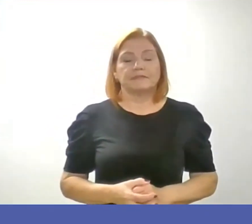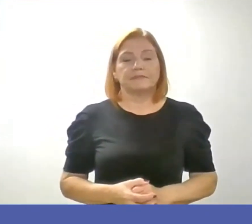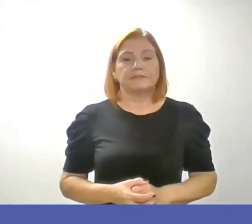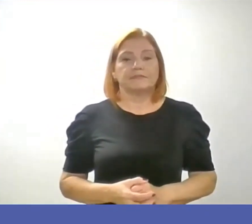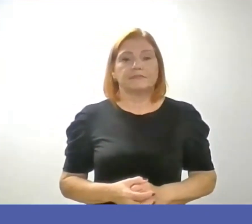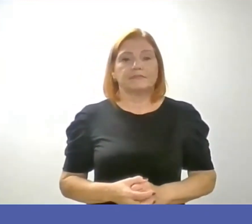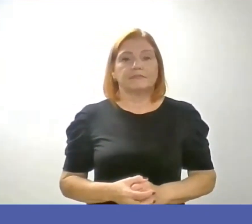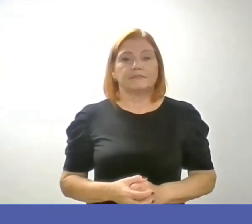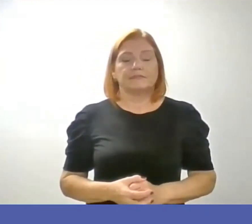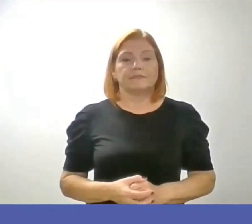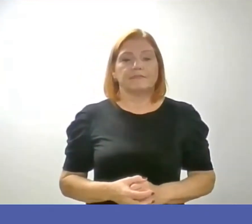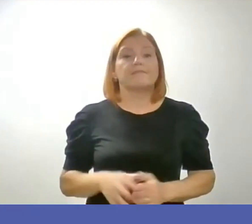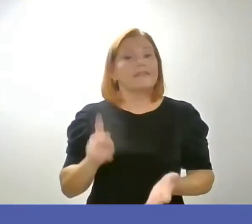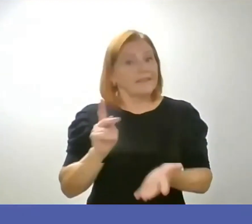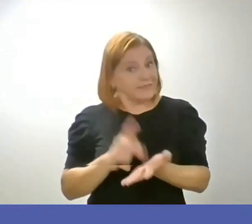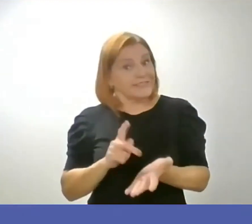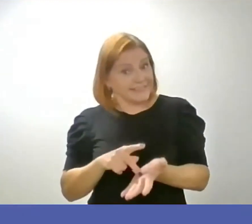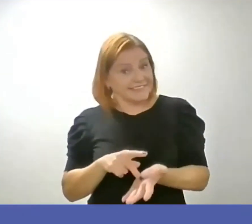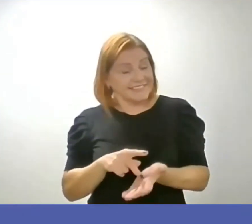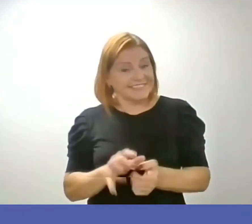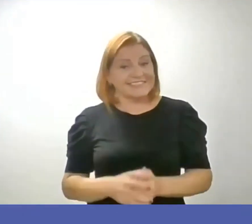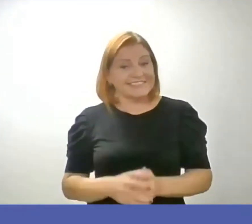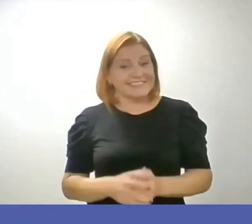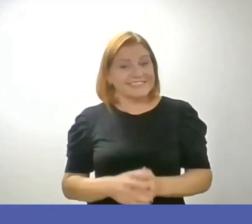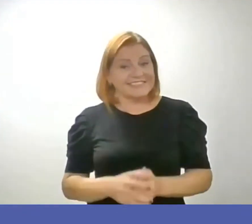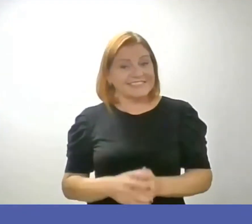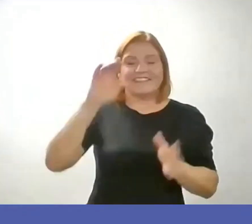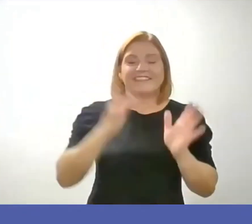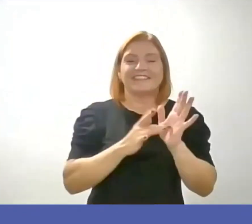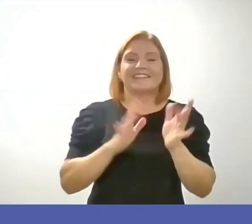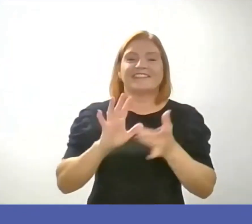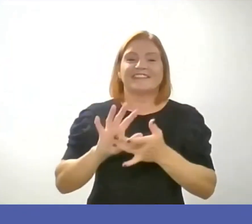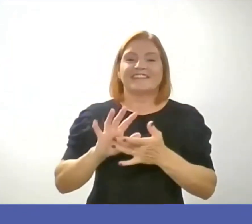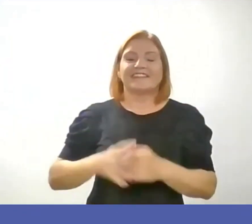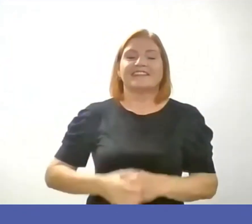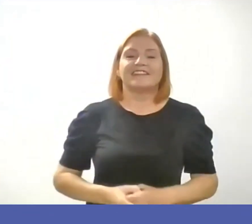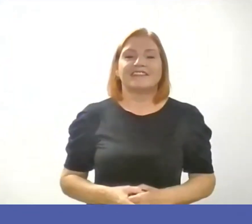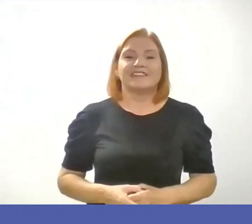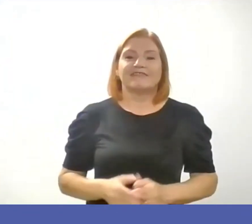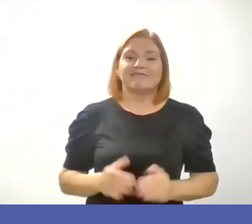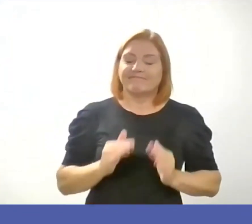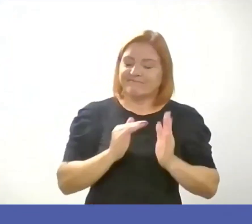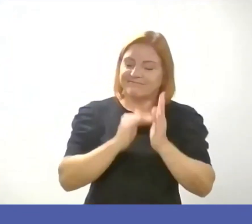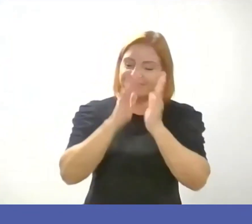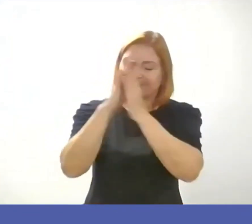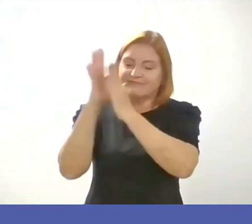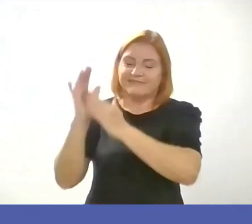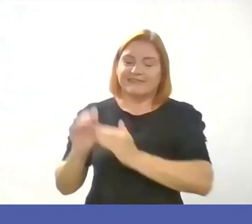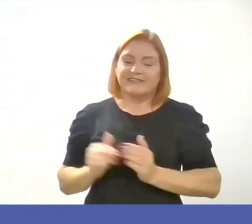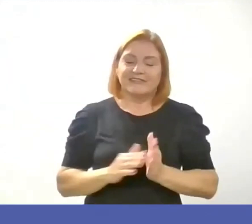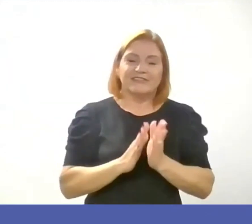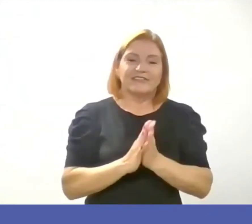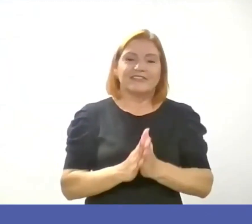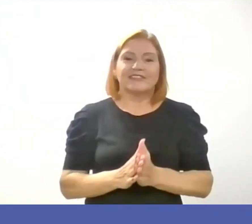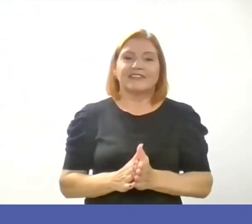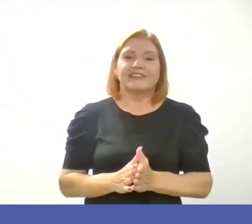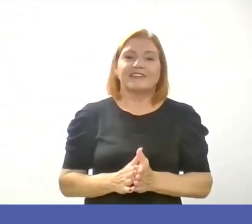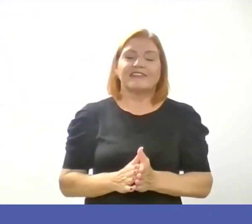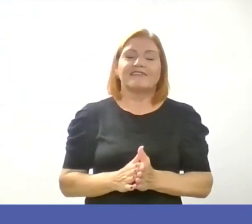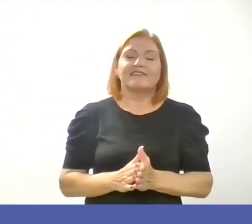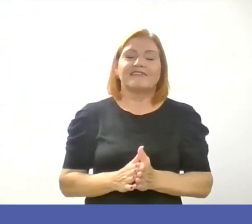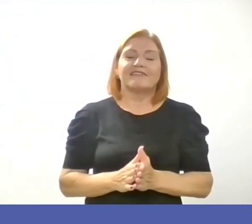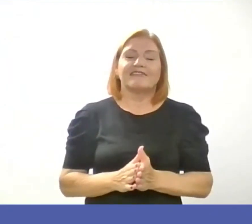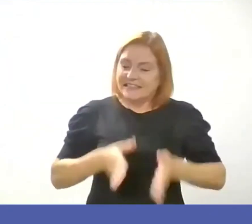Ó Senhor Jesus, eu louvo ao Senhor ter nascido nessa era.